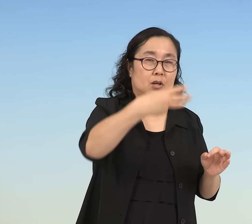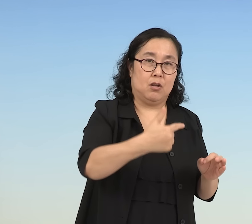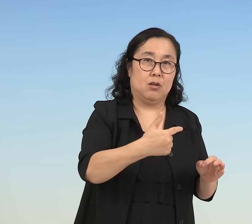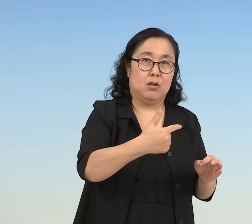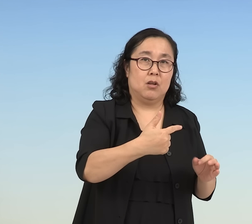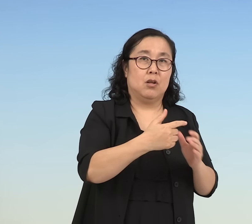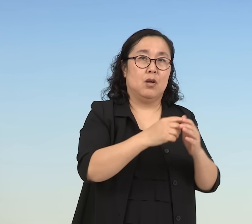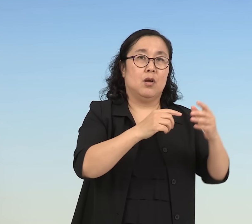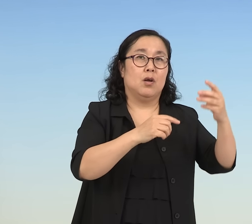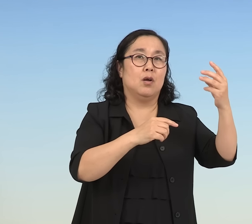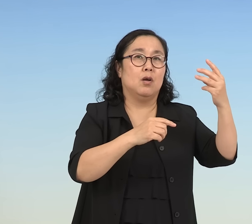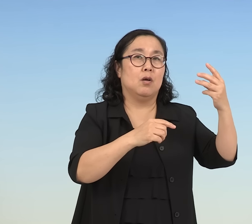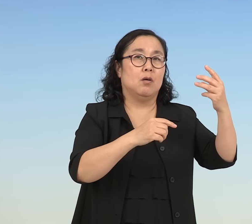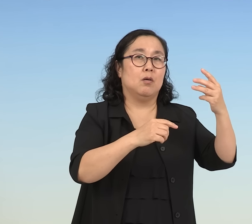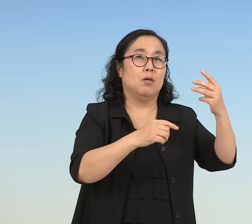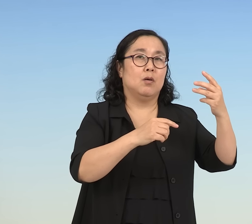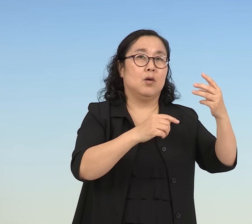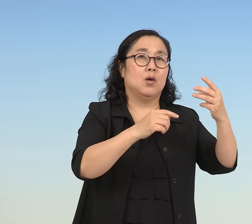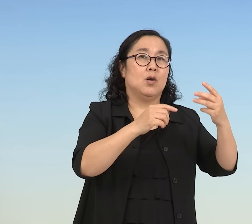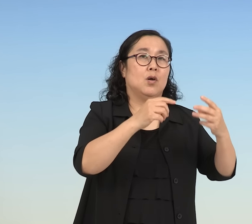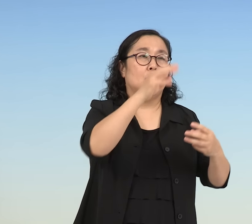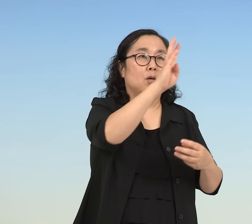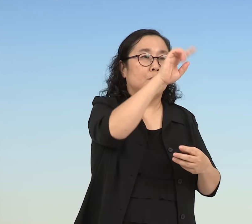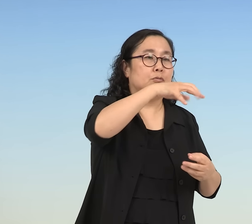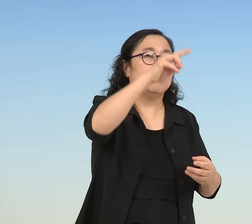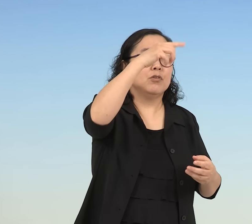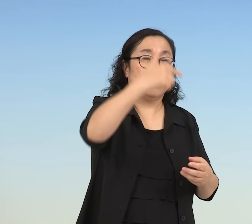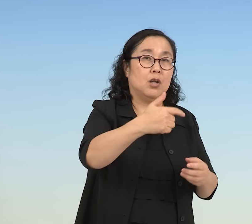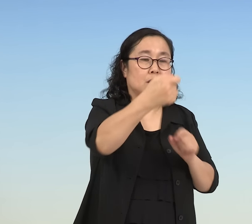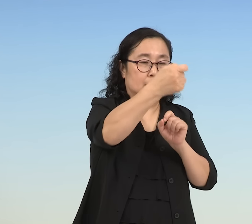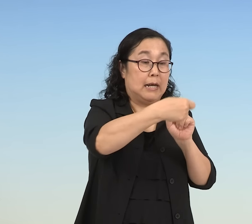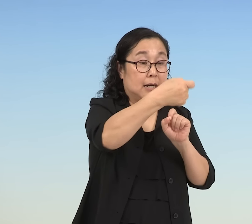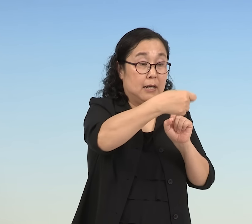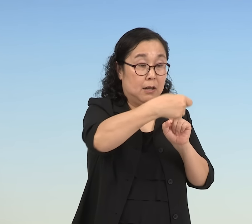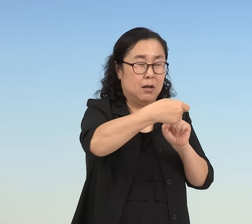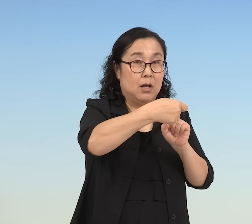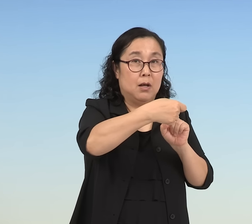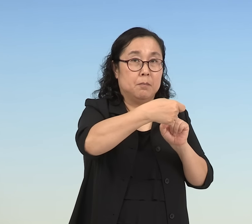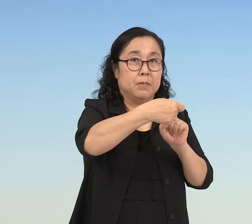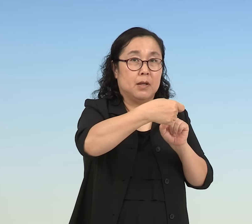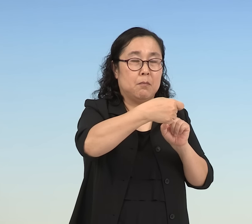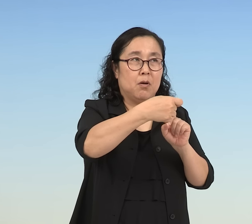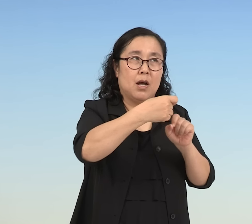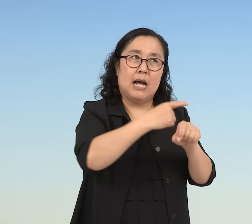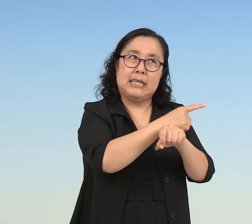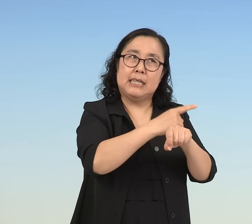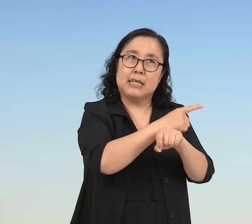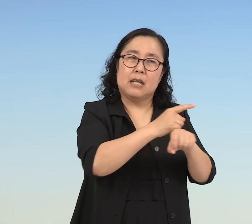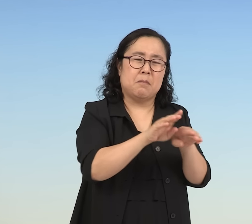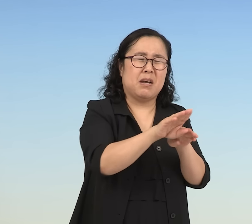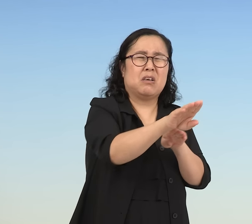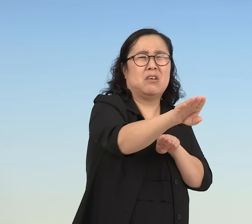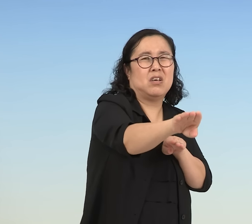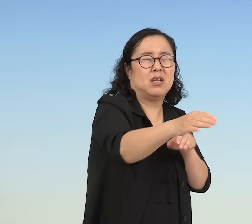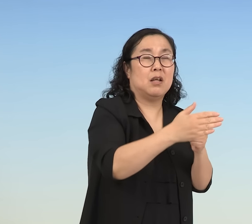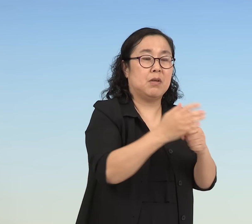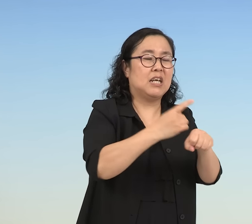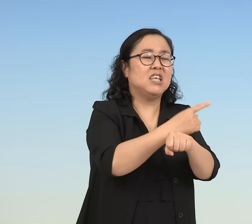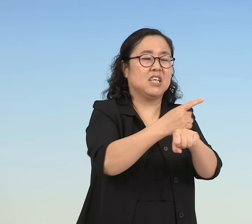있다는 걸 들어가지고 이제 막 검색해서 찾아가지고 어머니 부천이 여기서 가깝습니다. 그런데 가깝기는 무슨 거의 막혀가지고 한